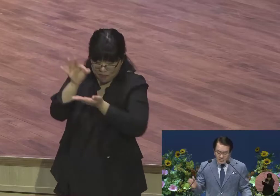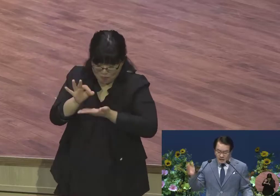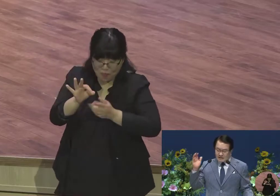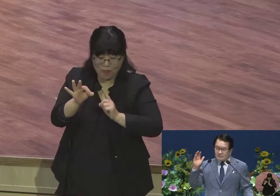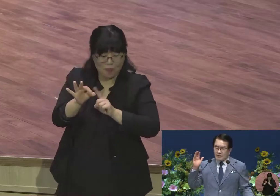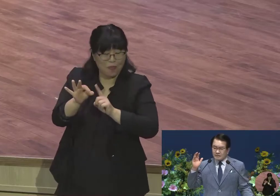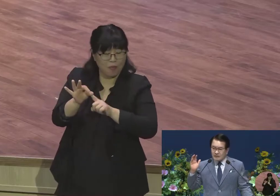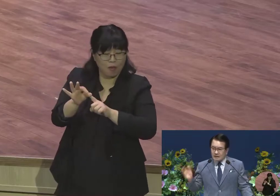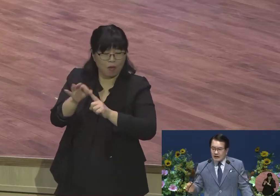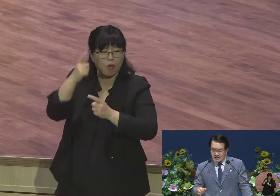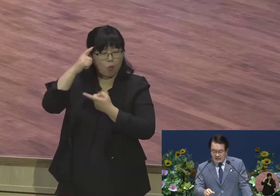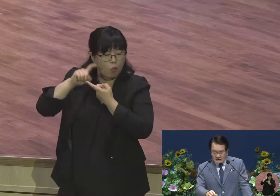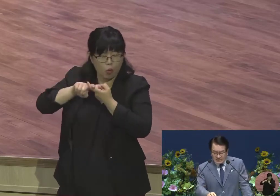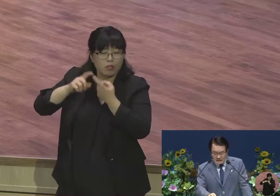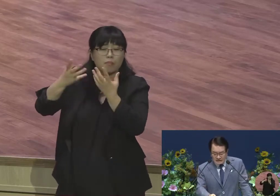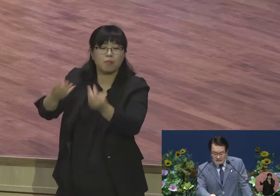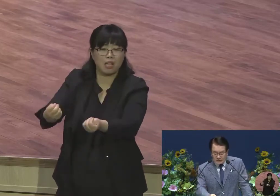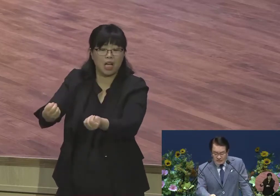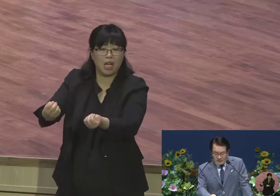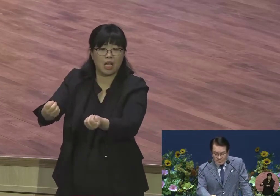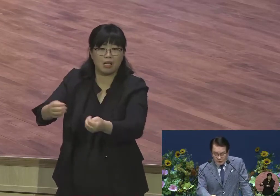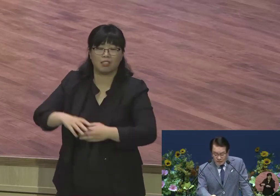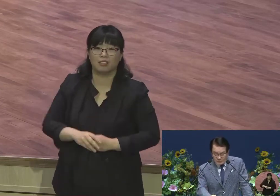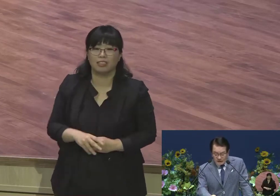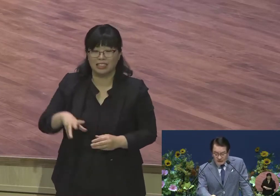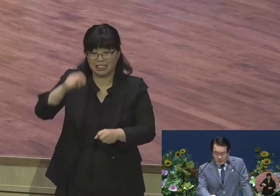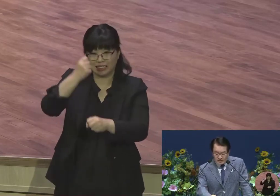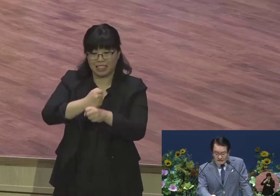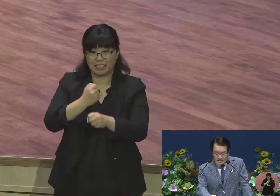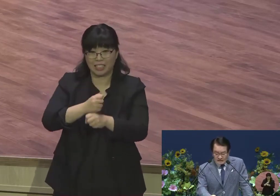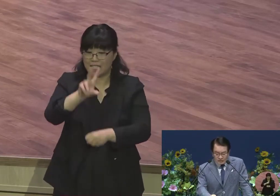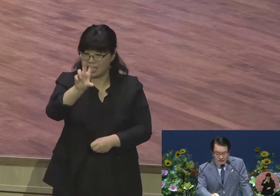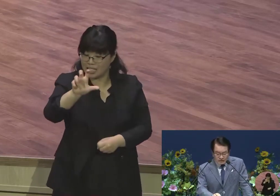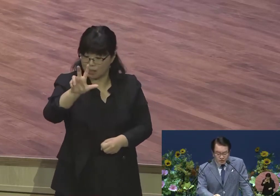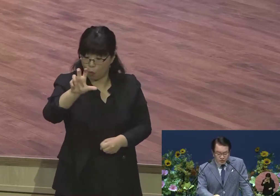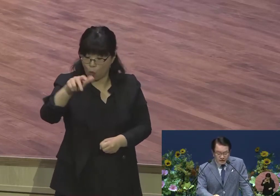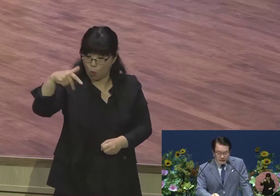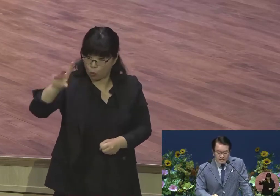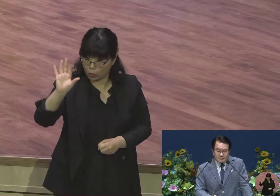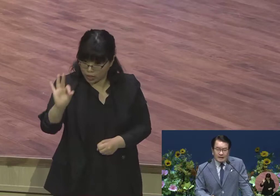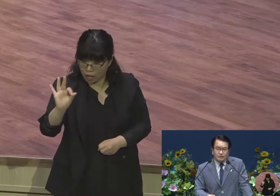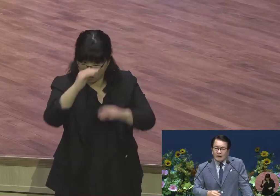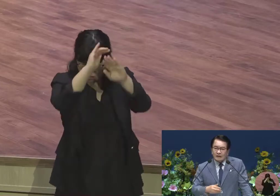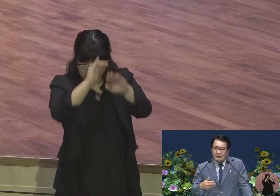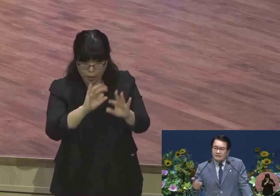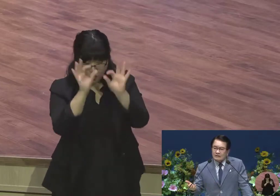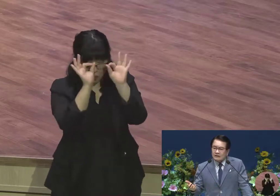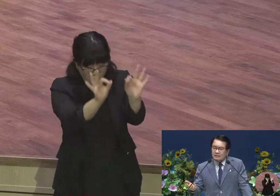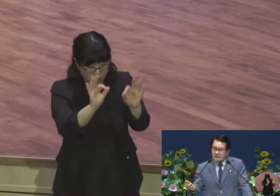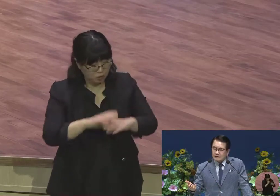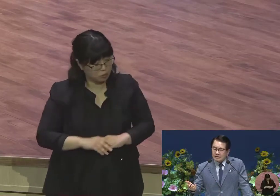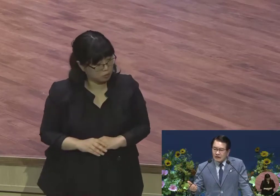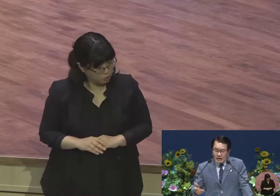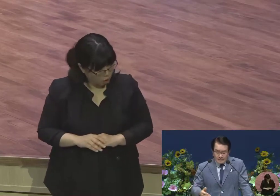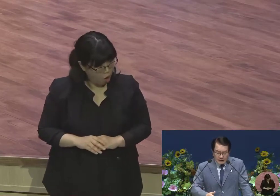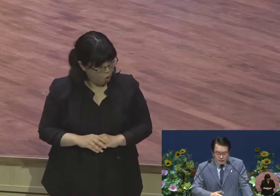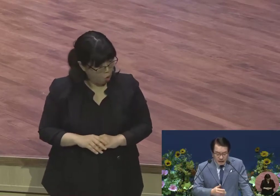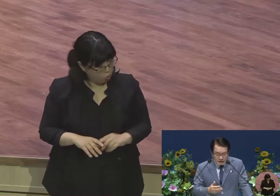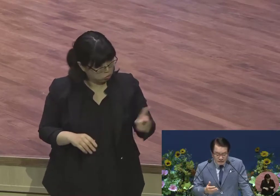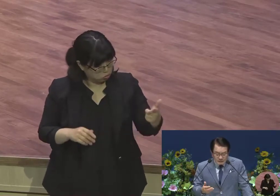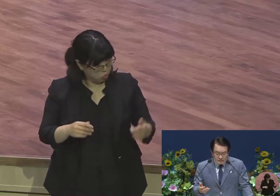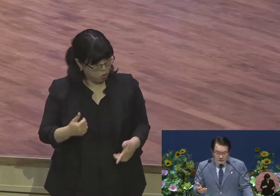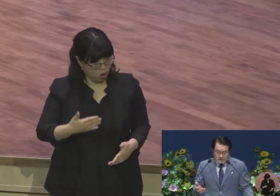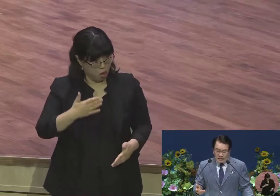영적이 보는 관심이 없었느냐 장세기 25장에 보면 장자권을 소홀히 해서 팥죽 한 그릇에 전에 말씀하셨잖아요